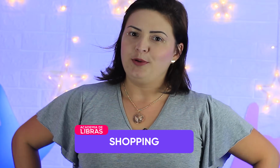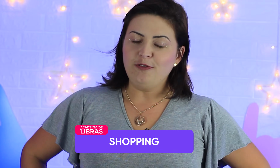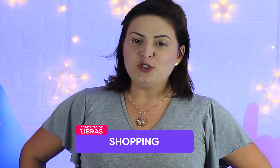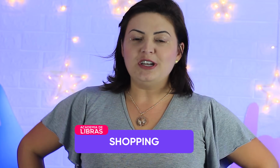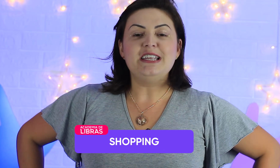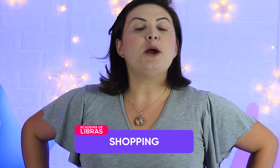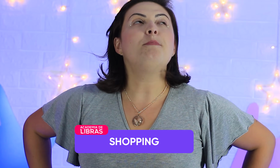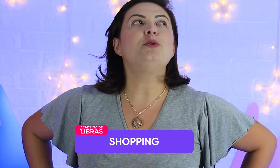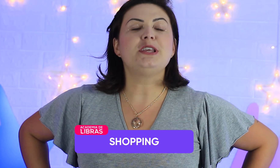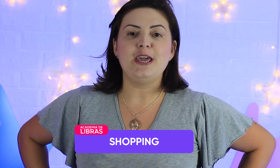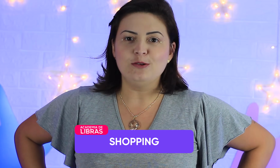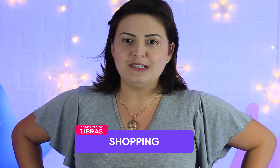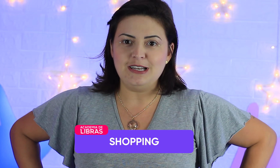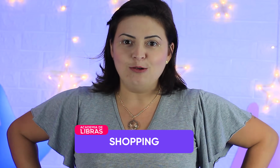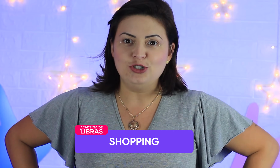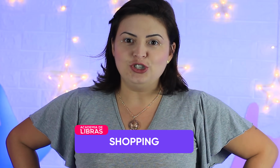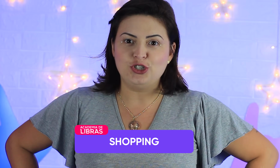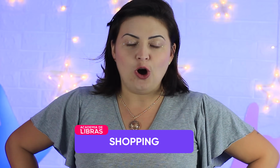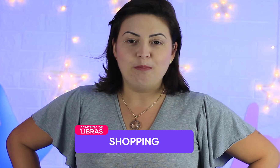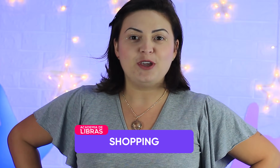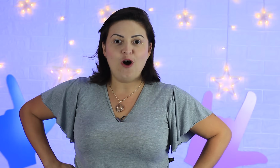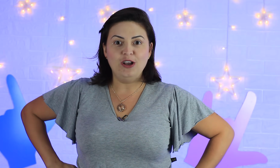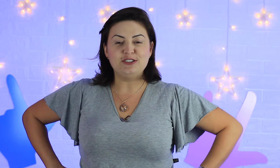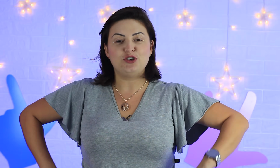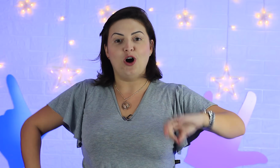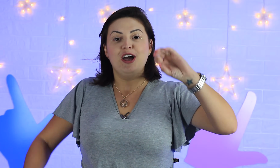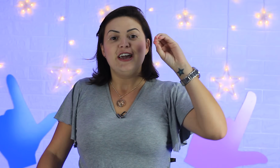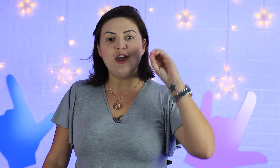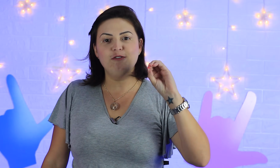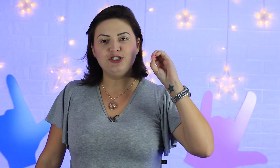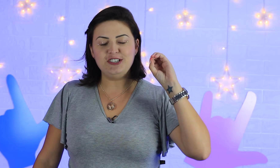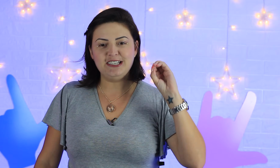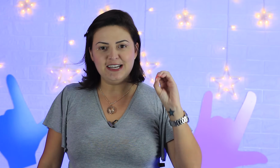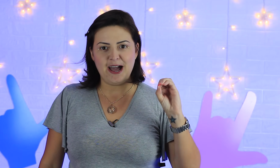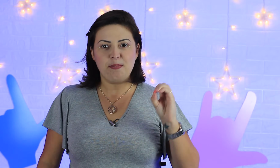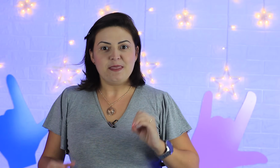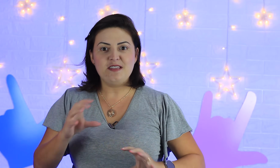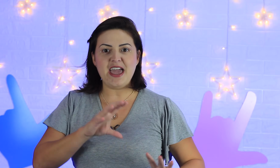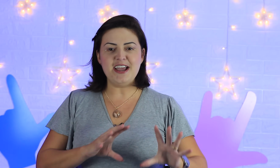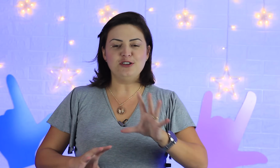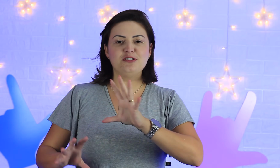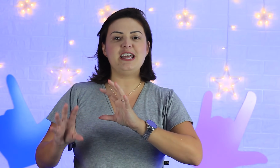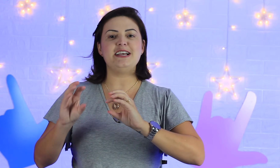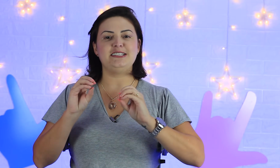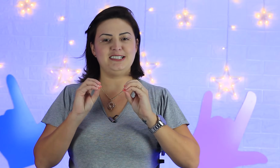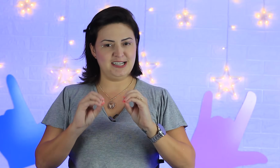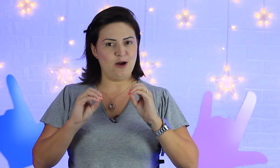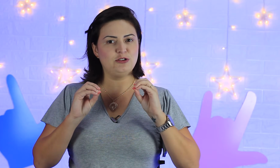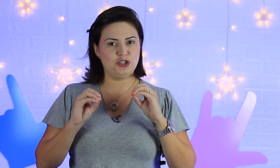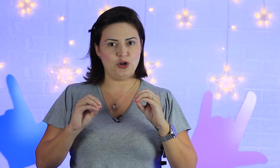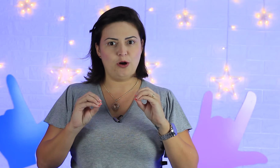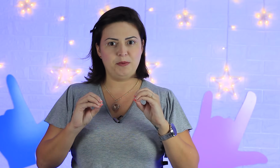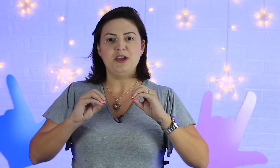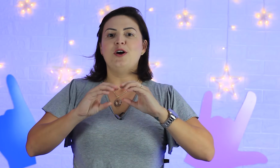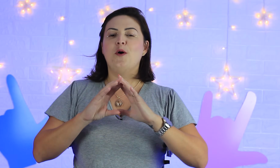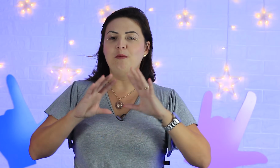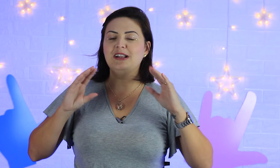Professora Aninha, por que o sinal de shopping? Olha só, eu vou te ensinar dentro desse sinal de shopping uma